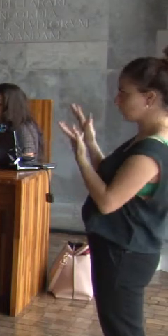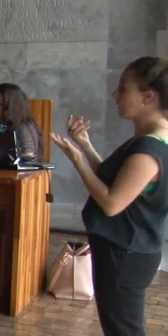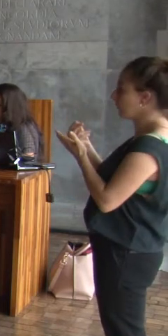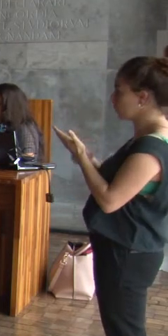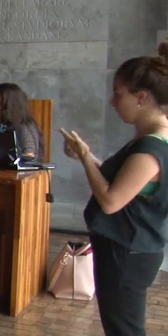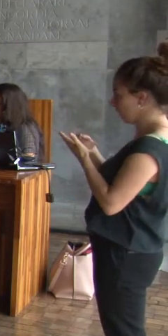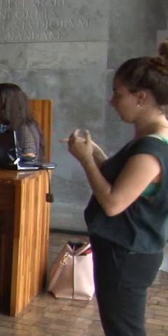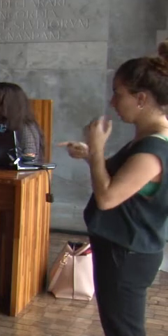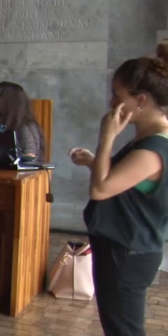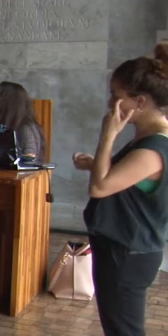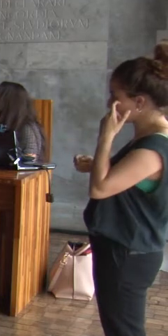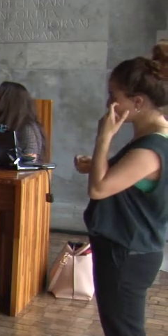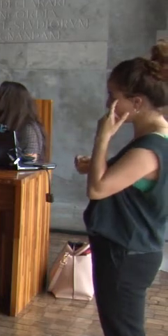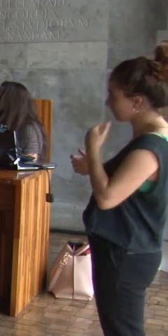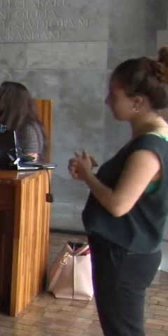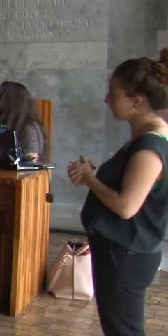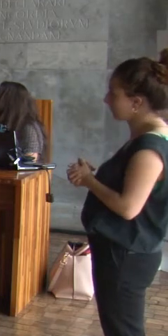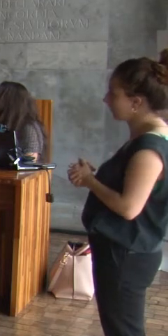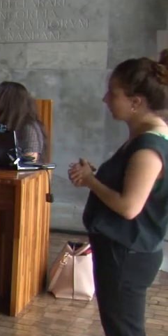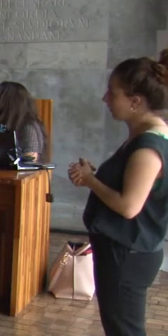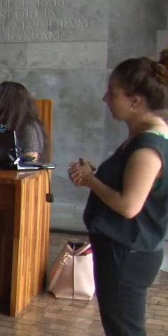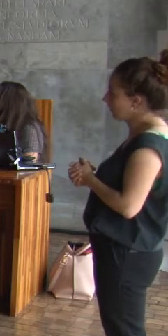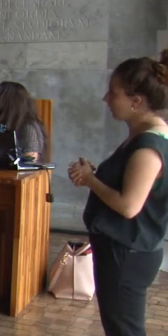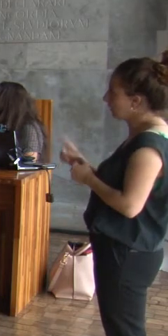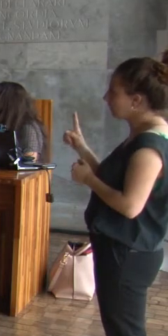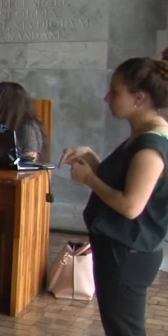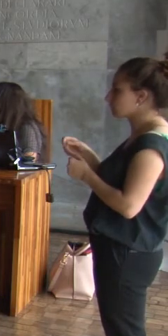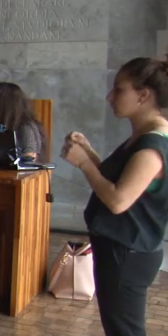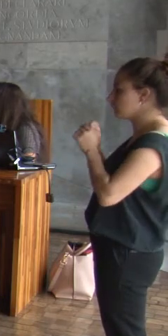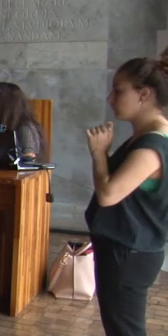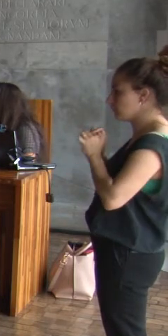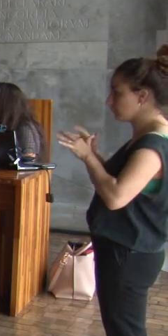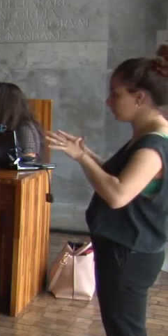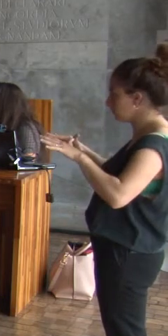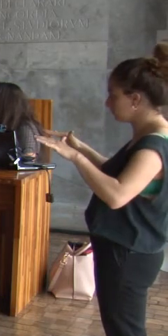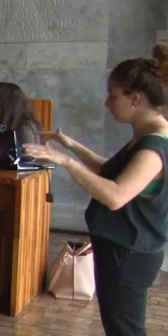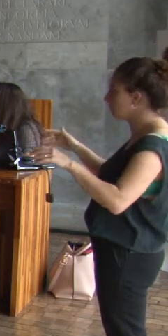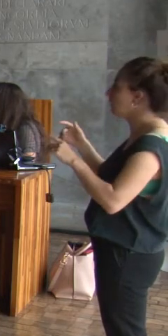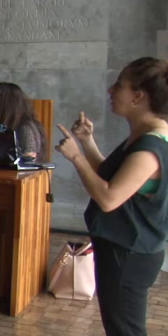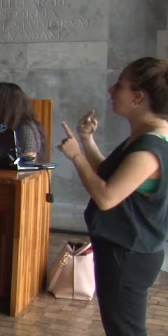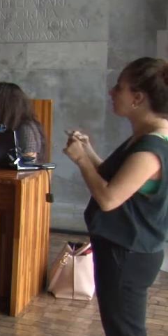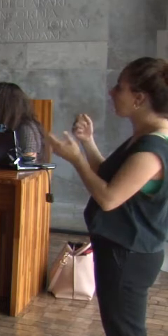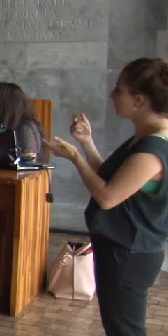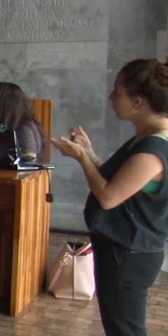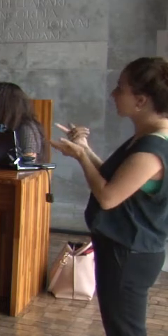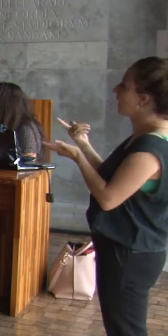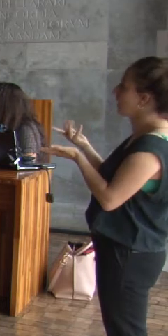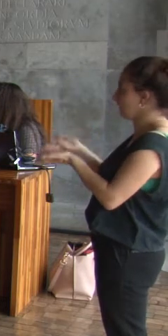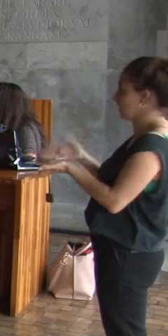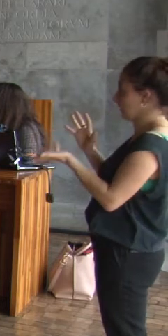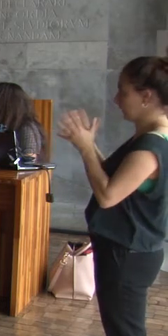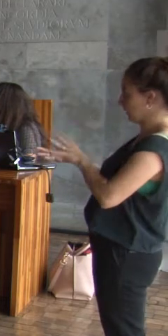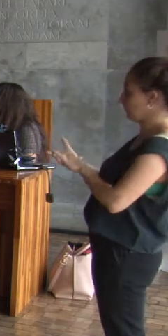progetto, proprio come anche nella risonanza che ha avuto e nell'importanza che ha assunto,